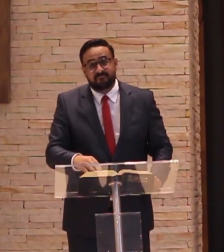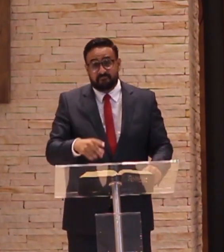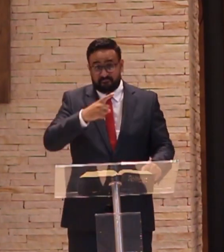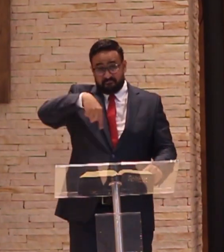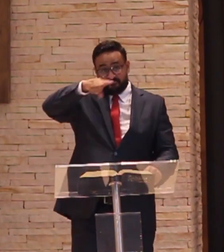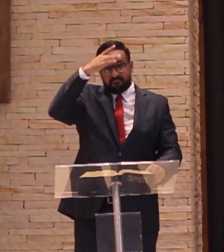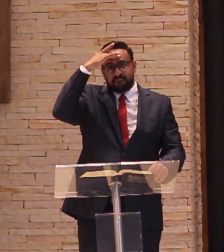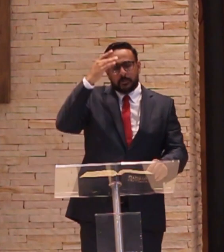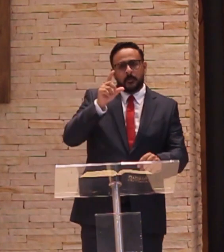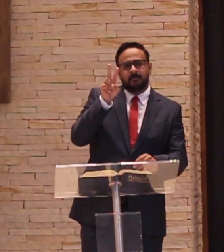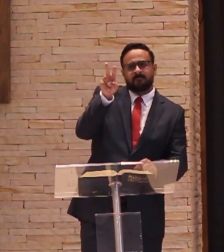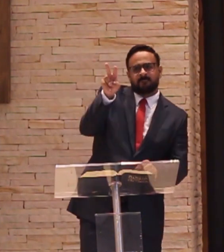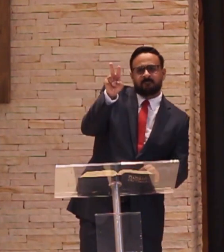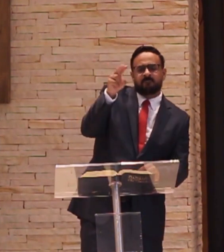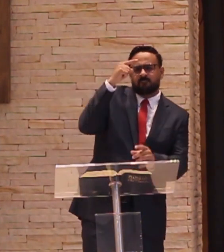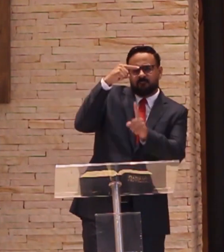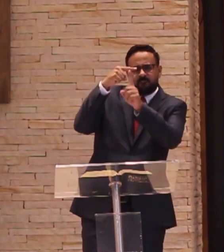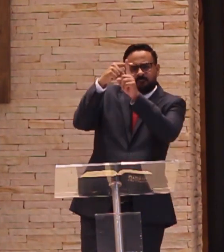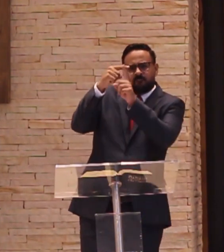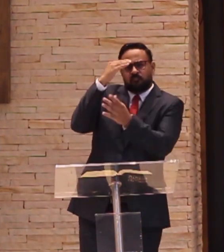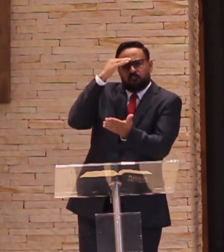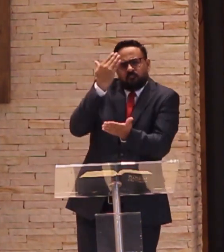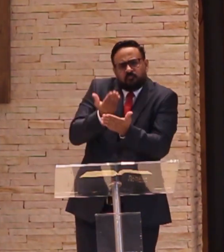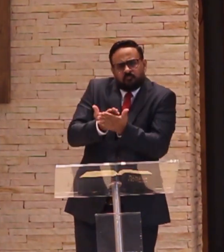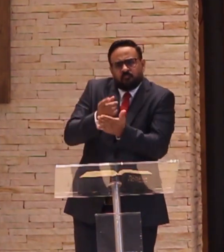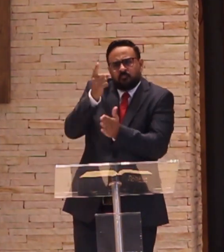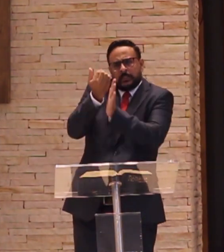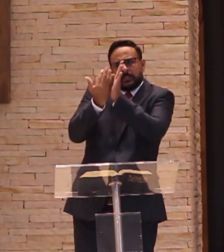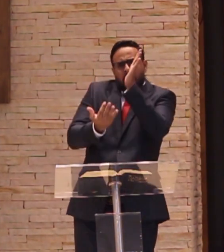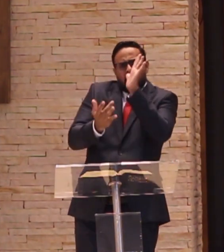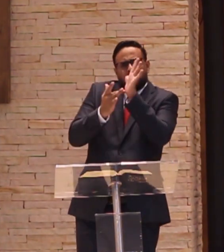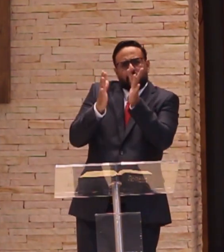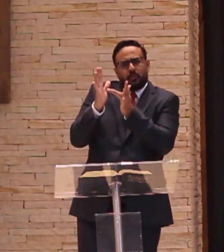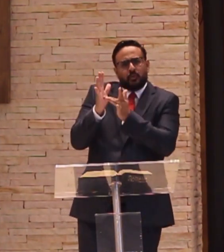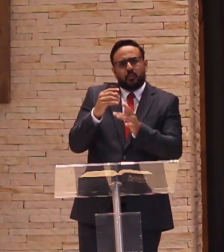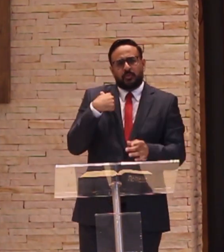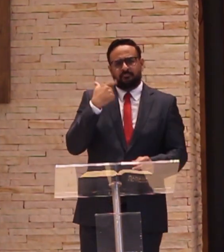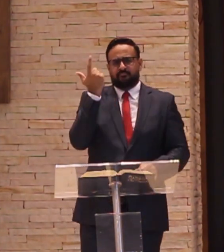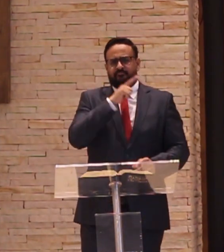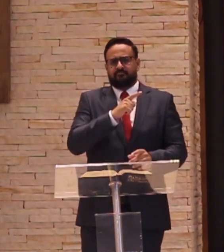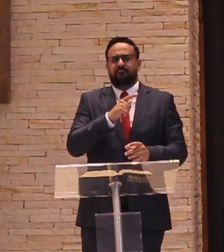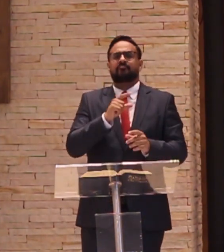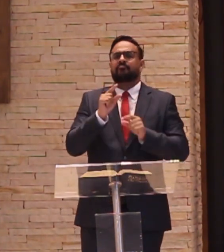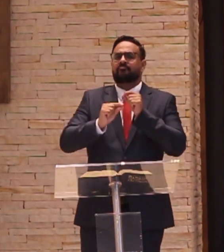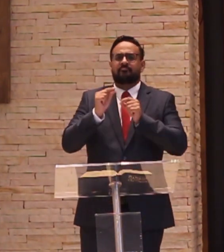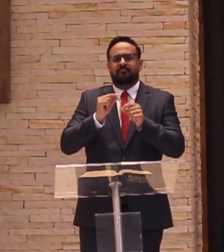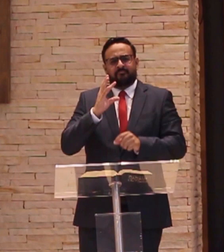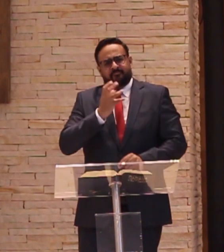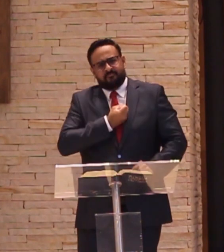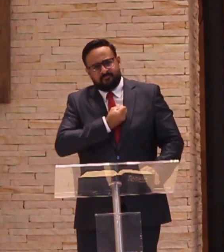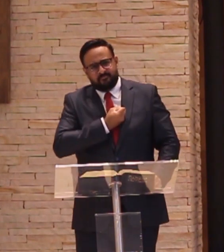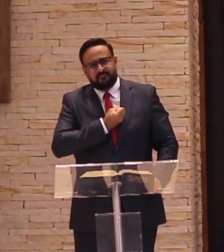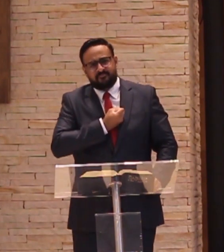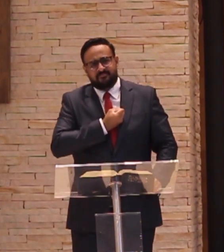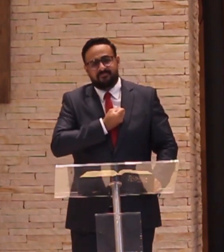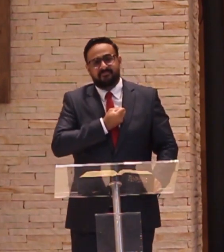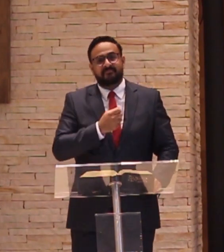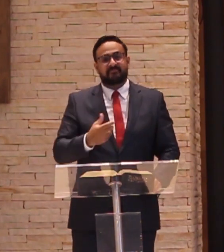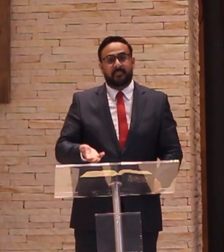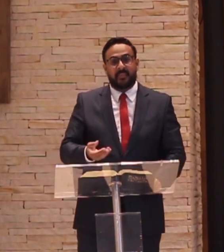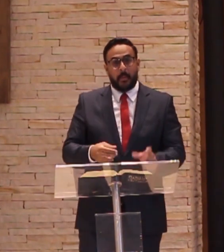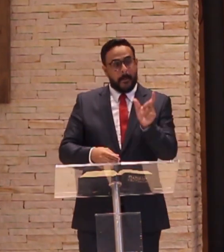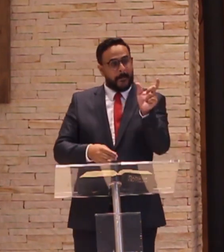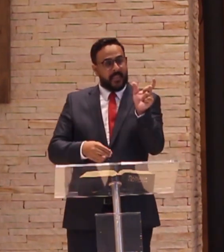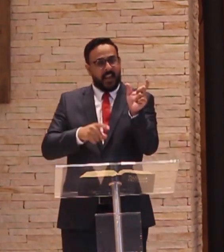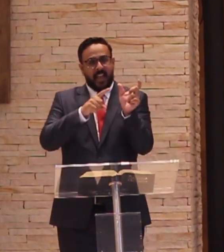teríamos salvação. Jesus morreu para nos salvar. E quando você olha para a cruz, vê o sangue derramado e crê que